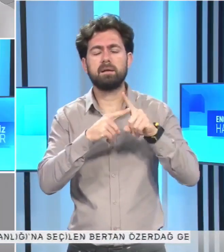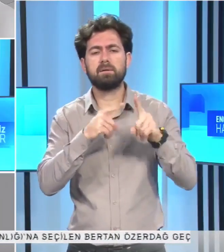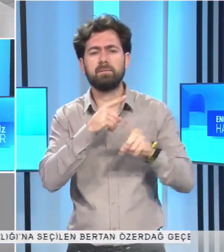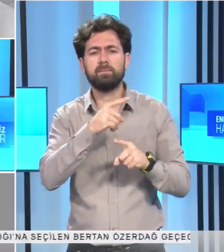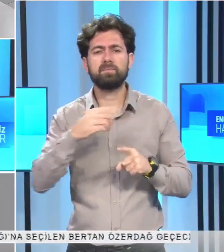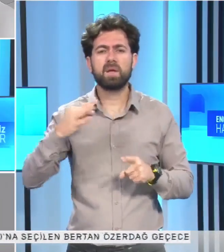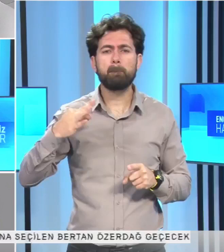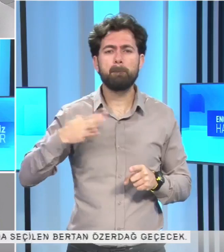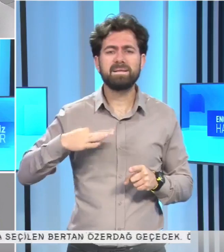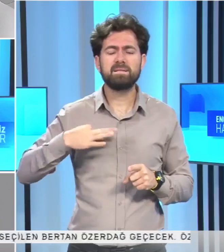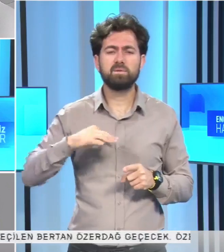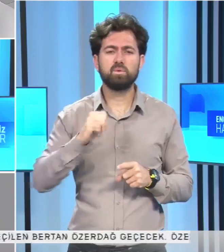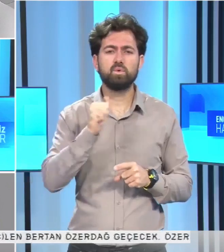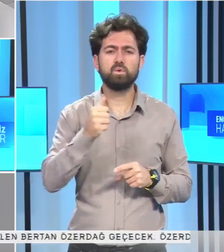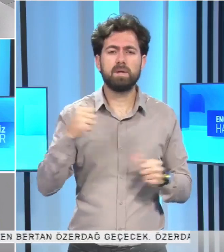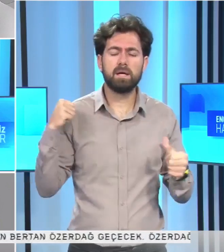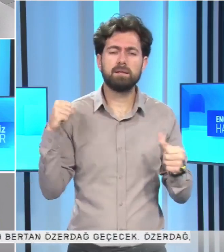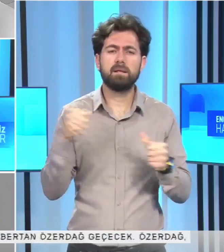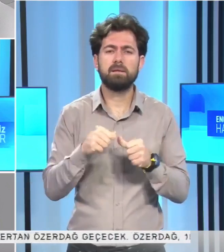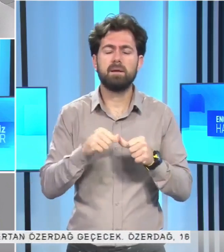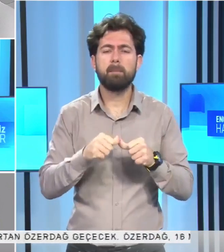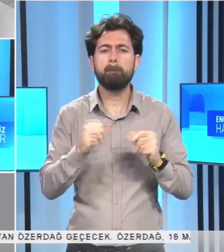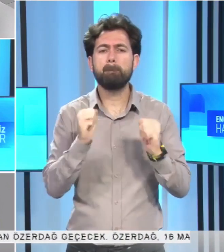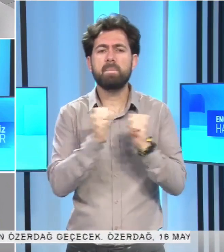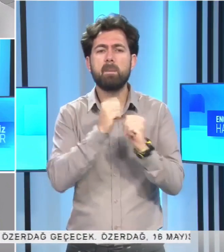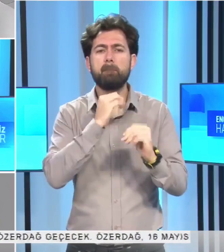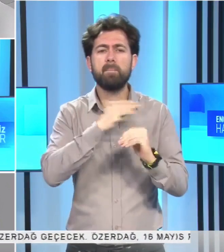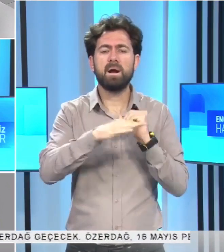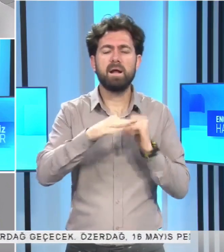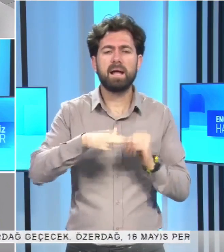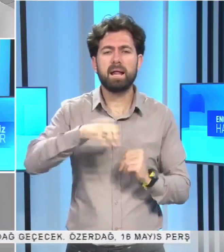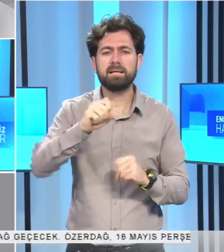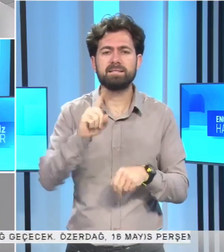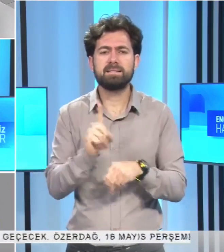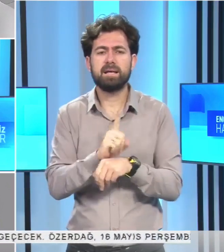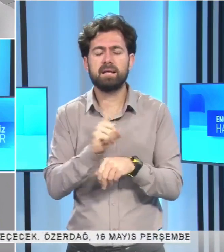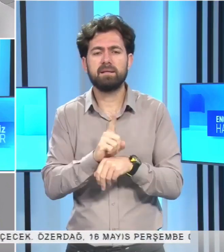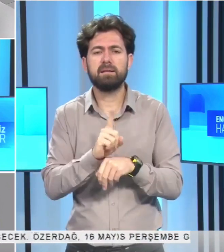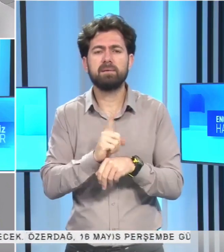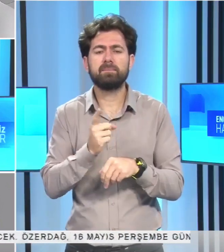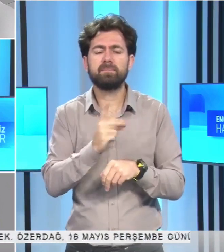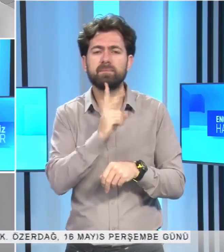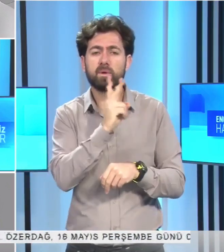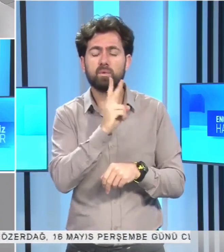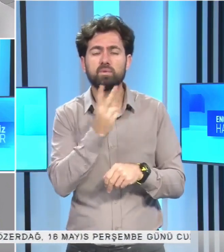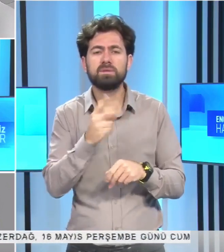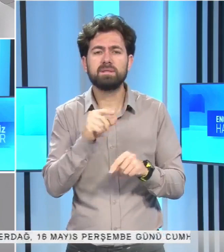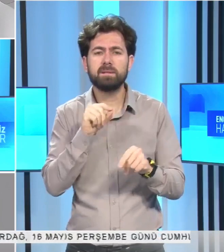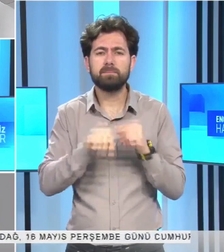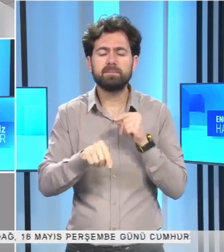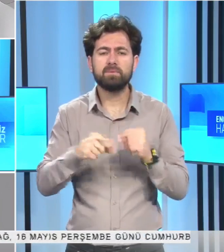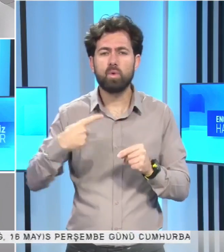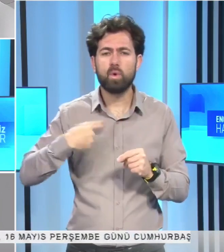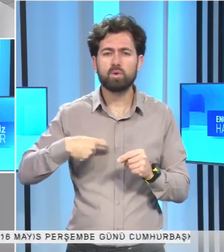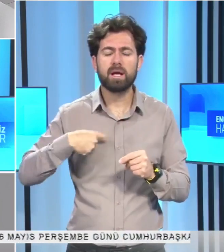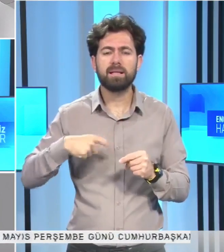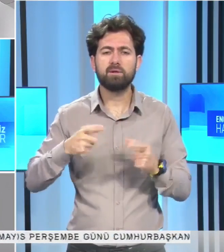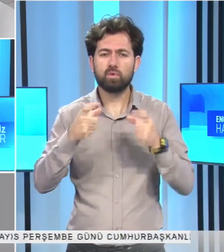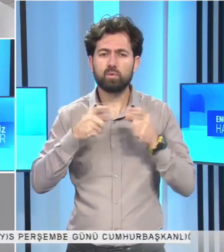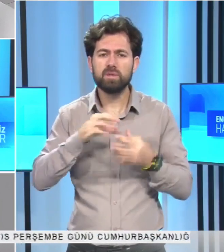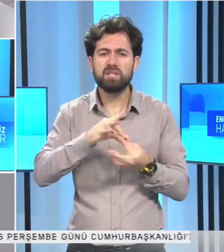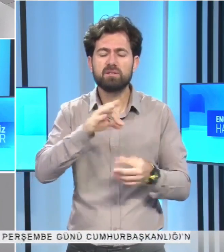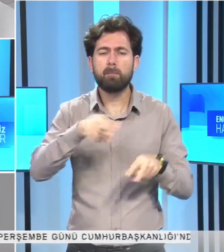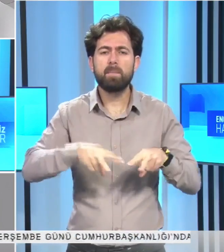Cumhurbaşkanı Tatar, pazartesi günü yeniden Birleşmiş Milletler Genel Sekreterinin Kıbrıs Kişisel